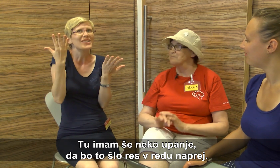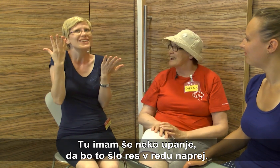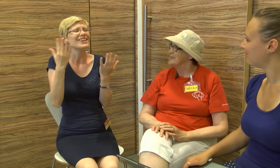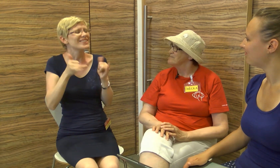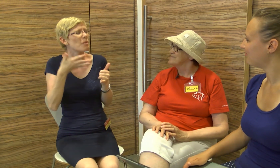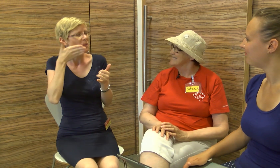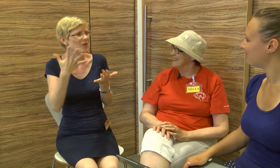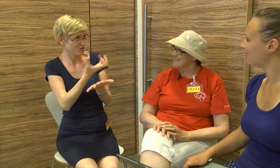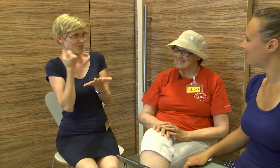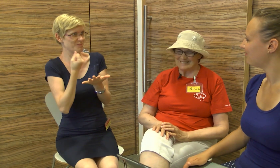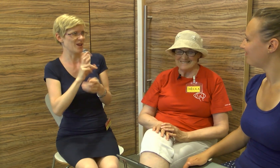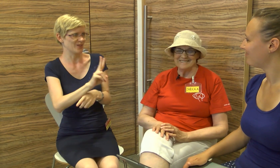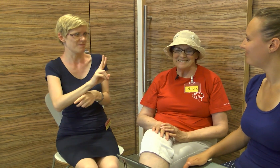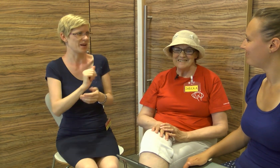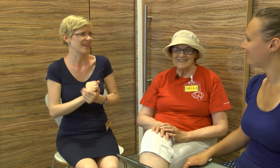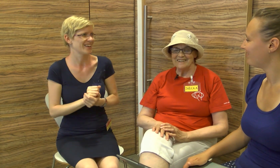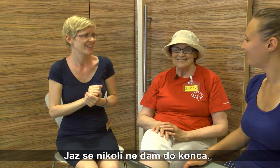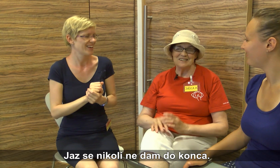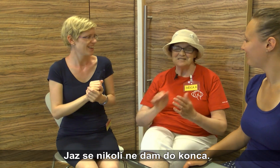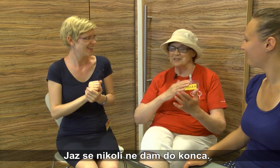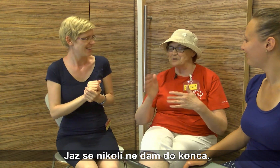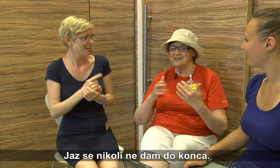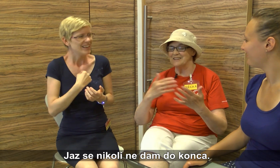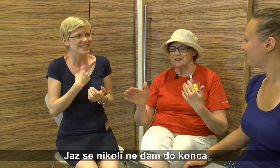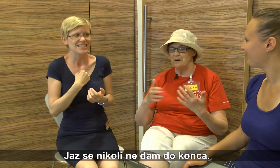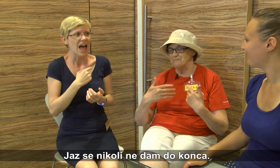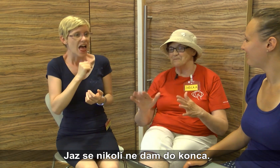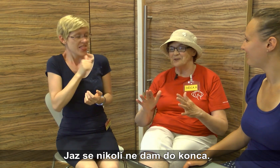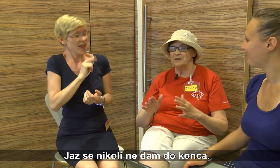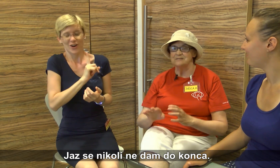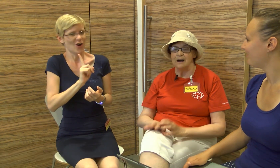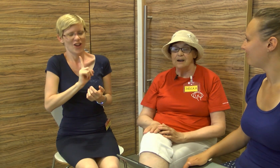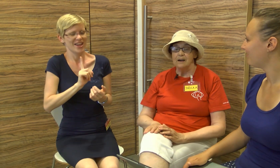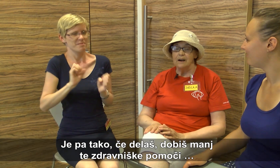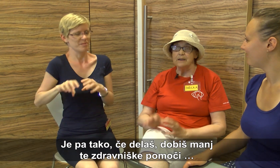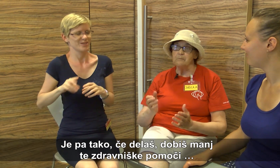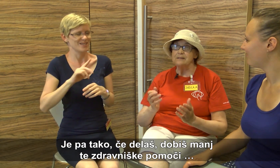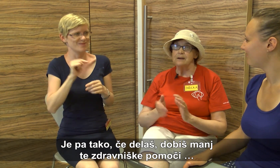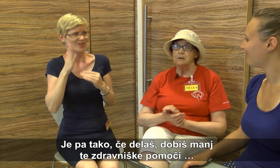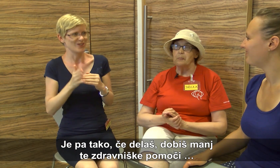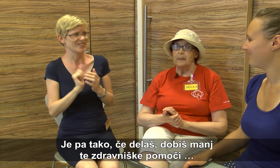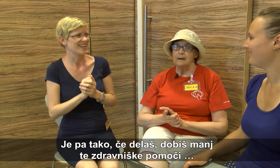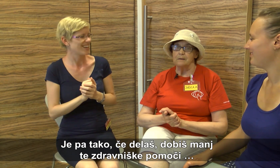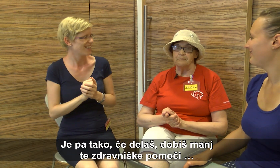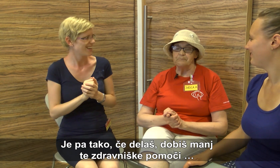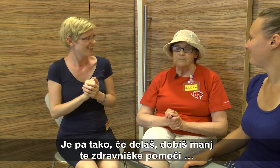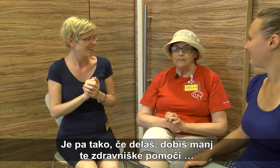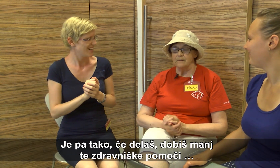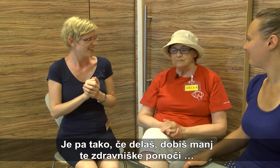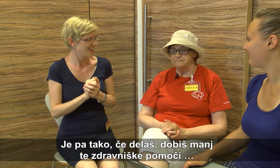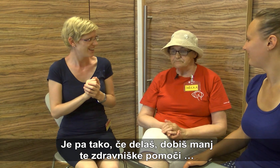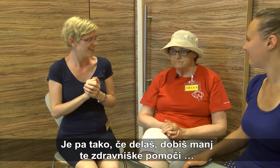уреда напрей. Не. Я ше неко рема дам до конца. Я па так,